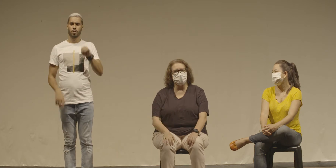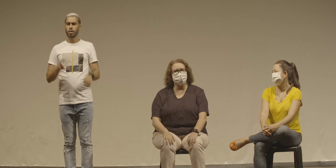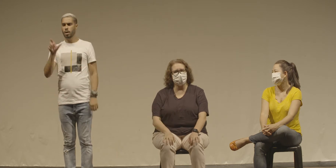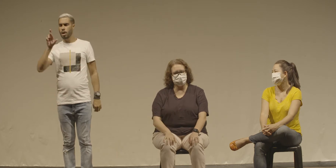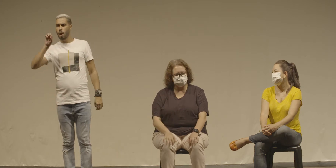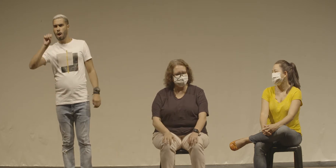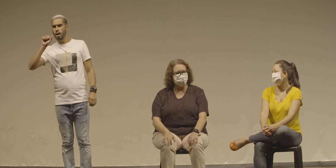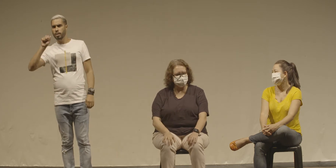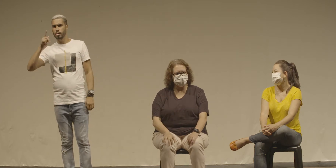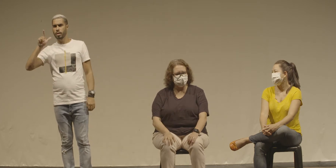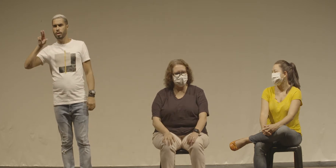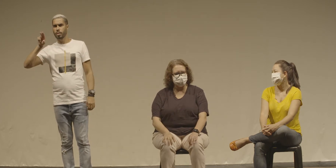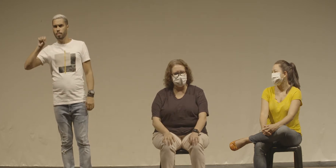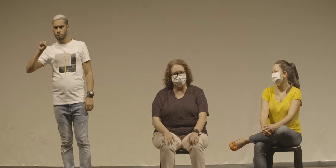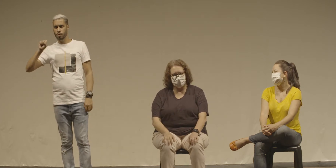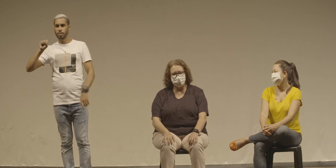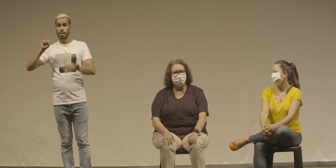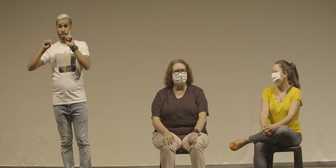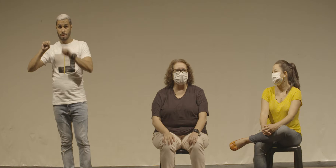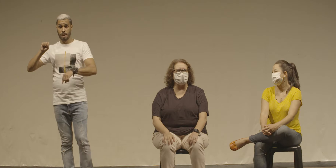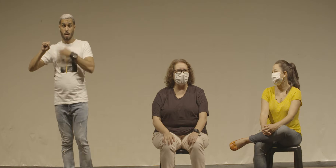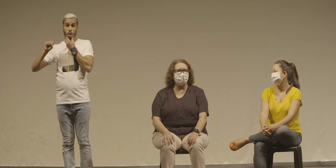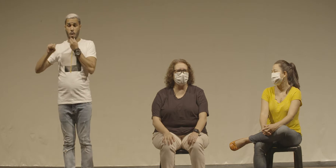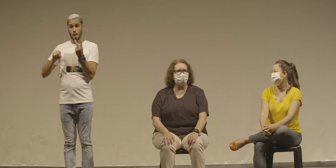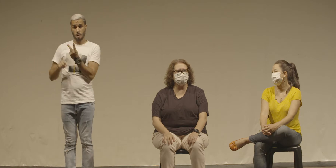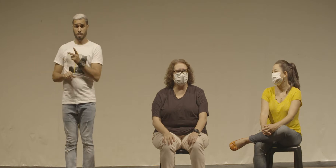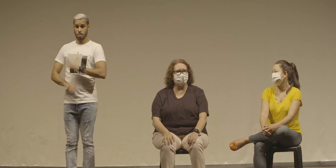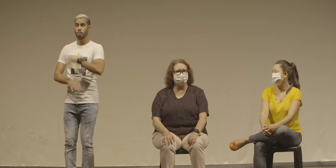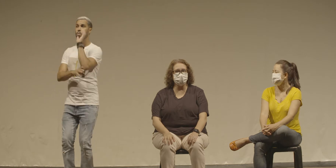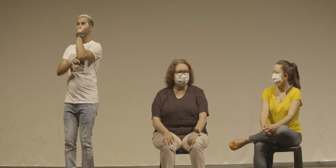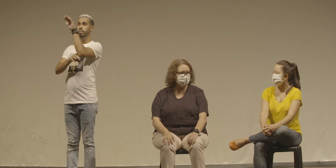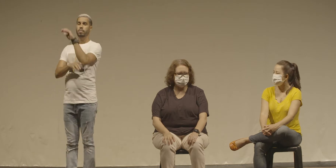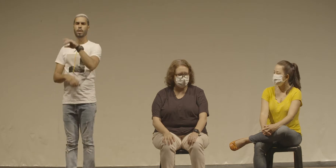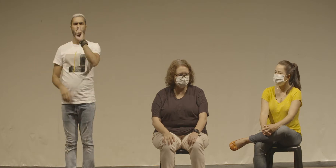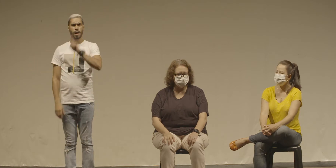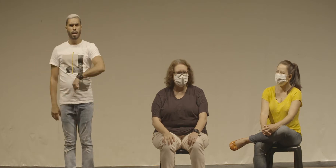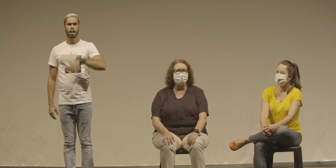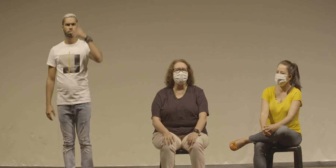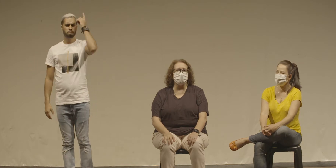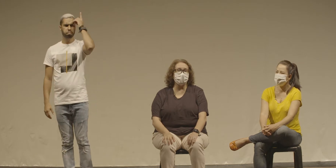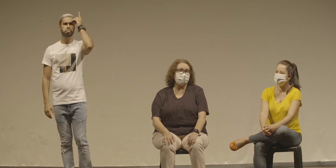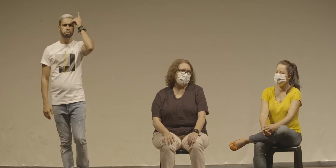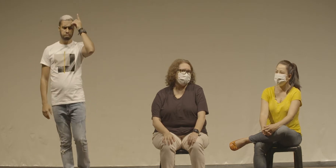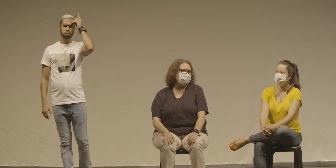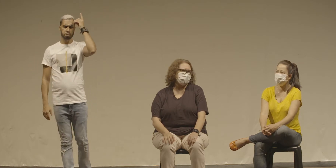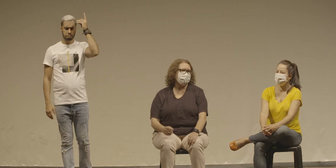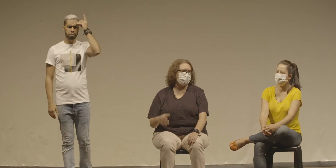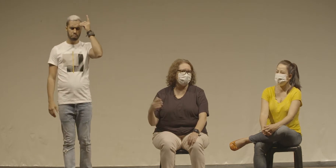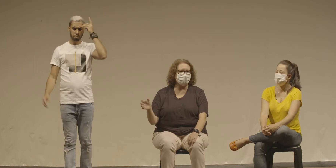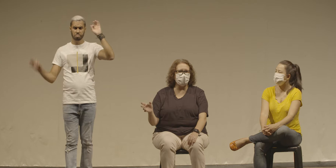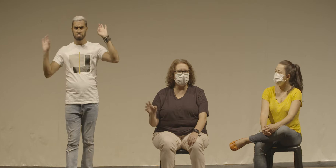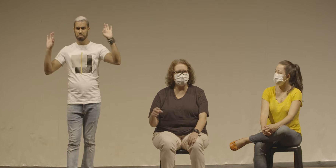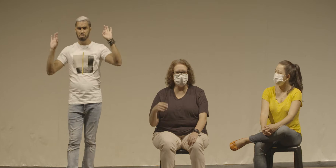atletas que foram da seleção masculina de basquetebol, que eram super talentosos e que aí eles